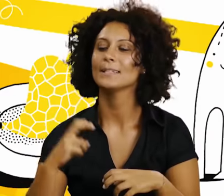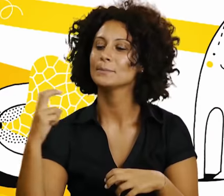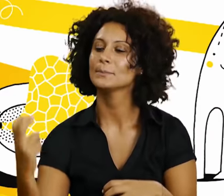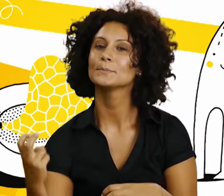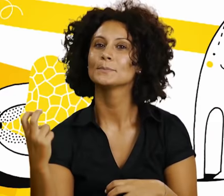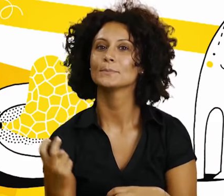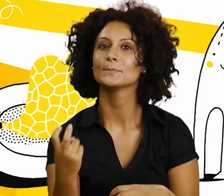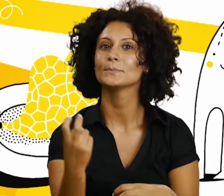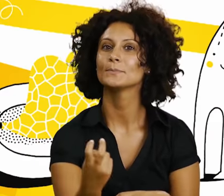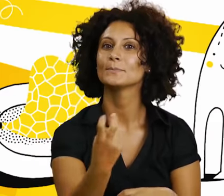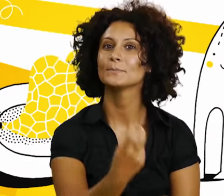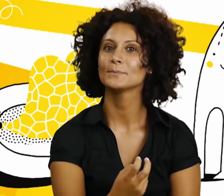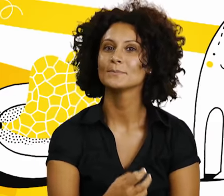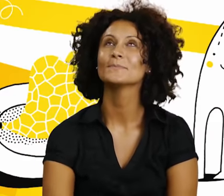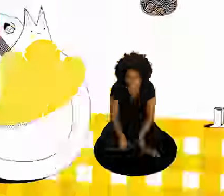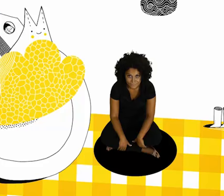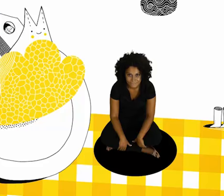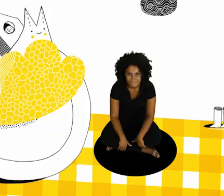tutti gli animali ai propri posti.